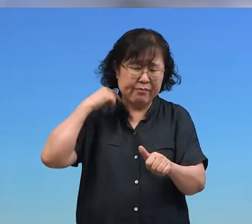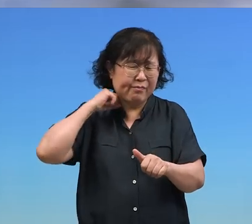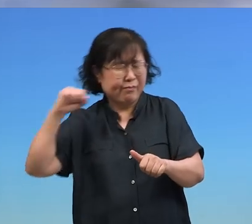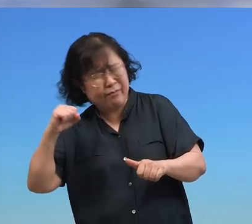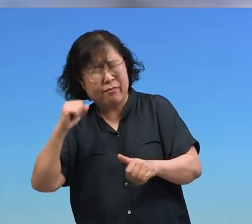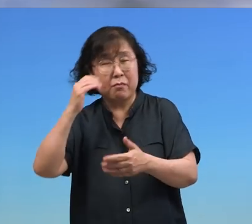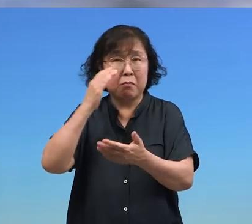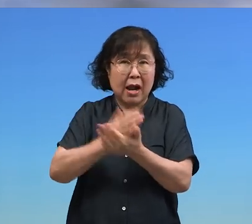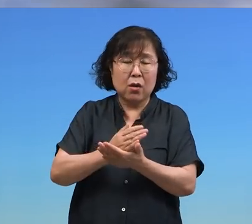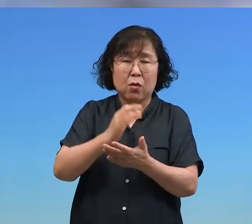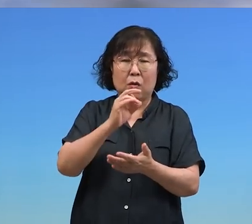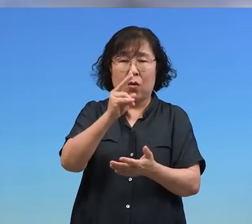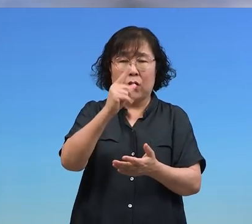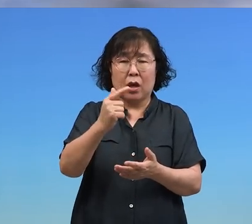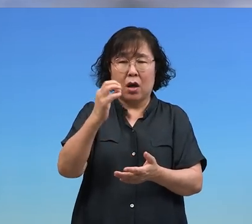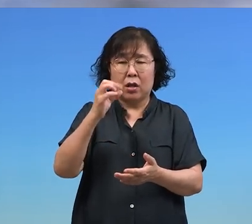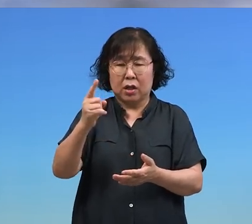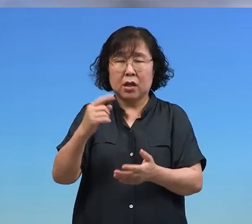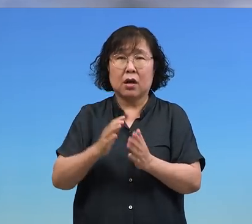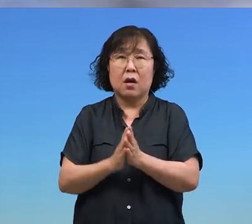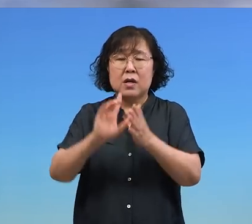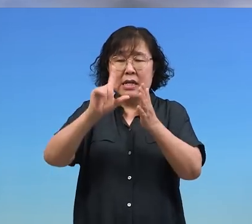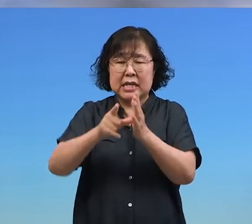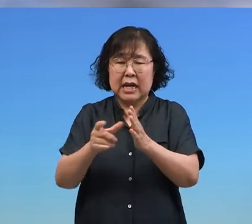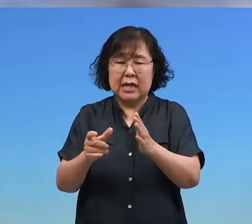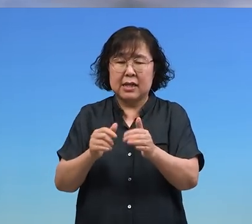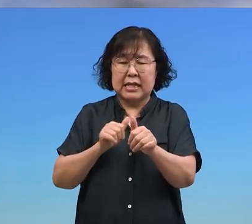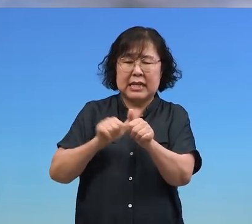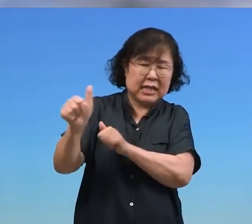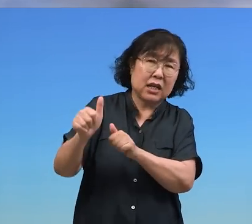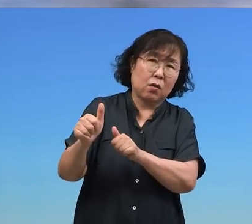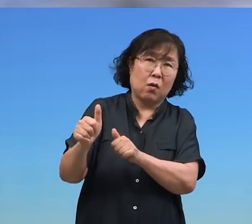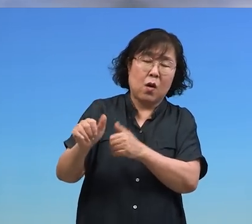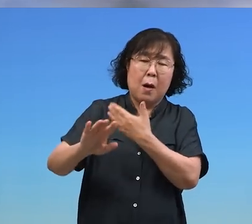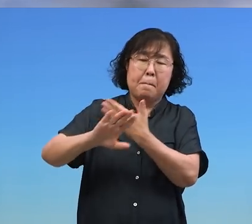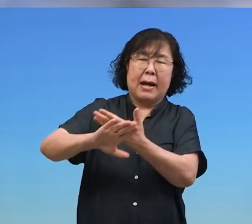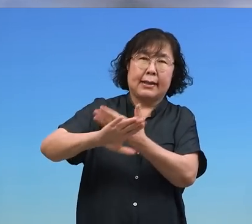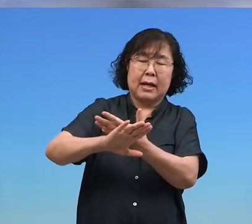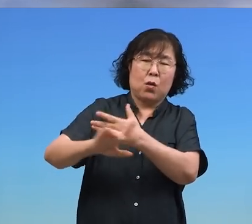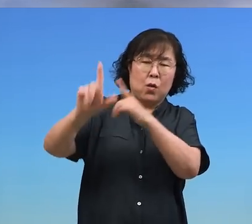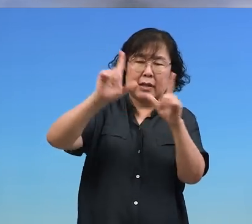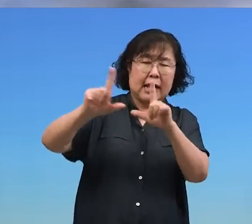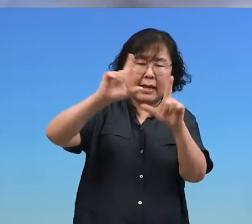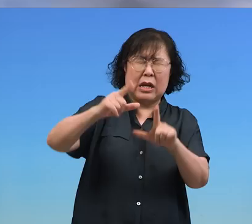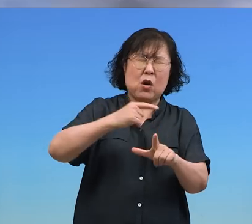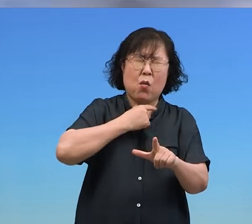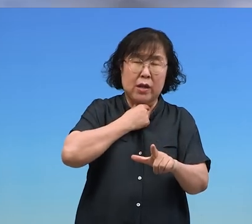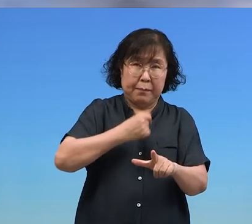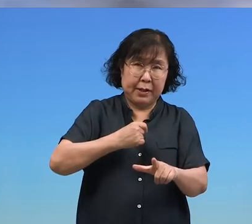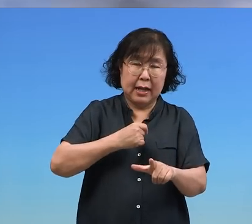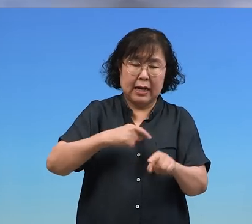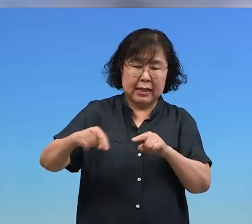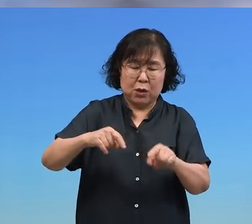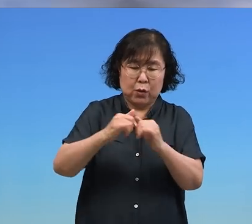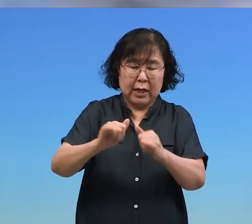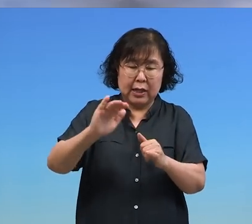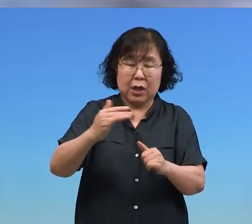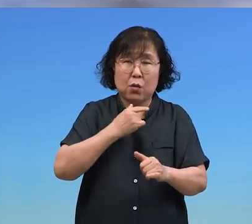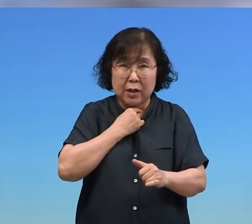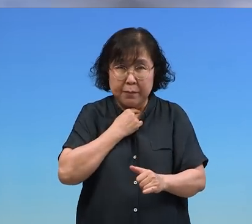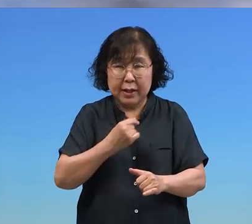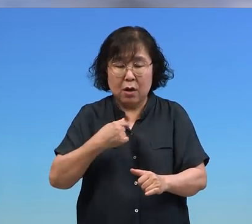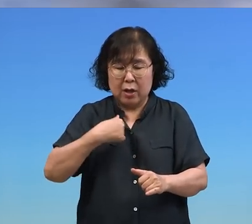한 번 시대를 거슬러가기 원합니다 시대를 역행하기 원합니다 그런 지도자로 서기를 원합니다 우리 아들을 그렇게